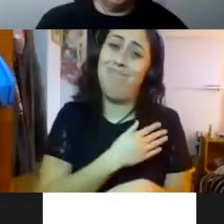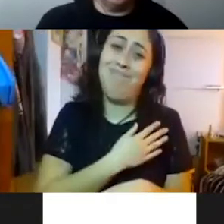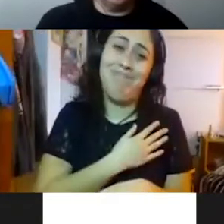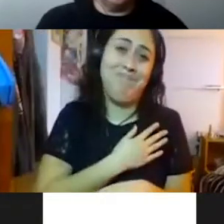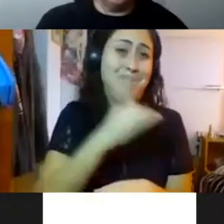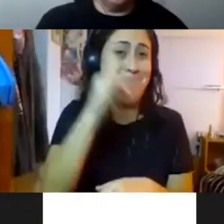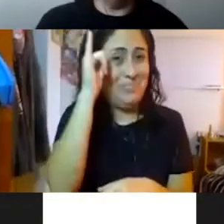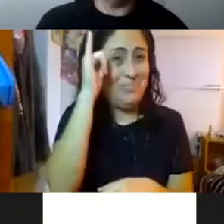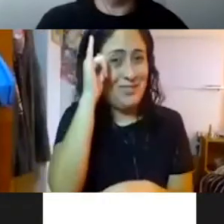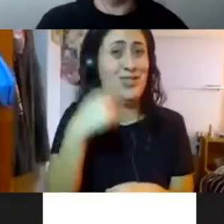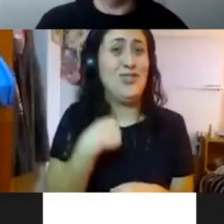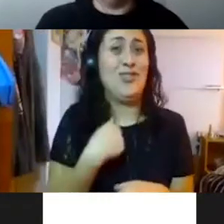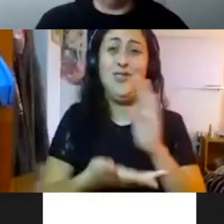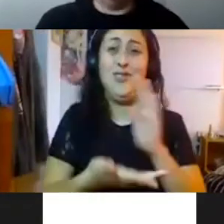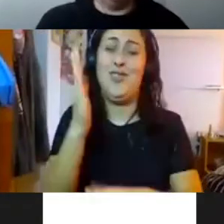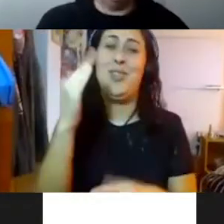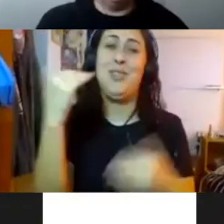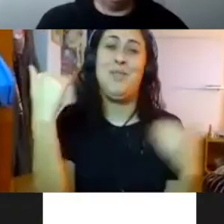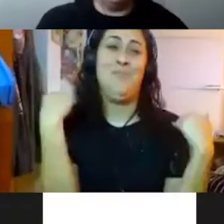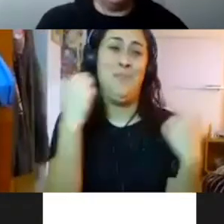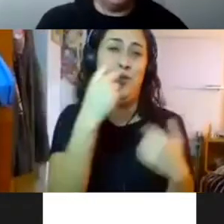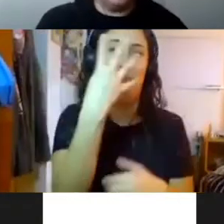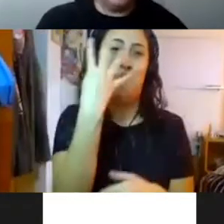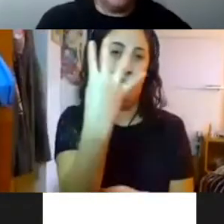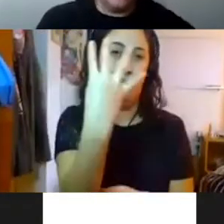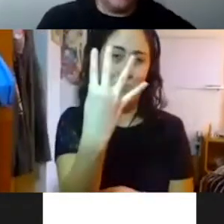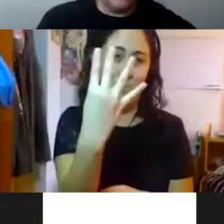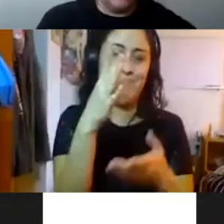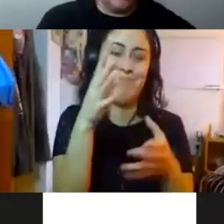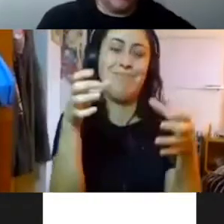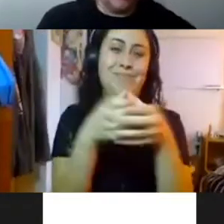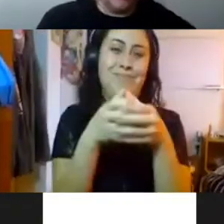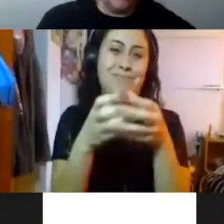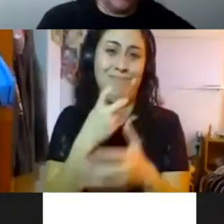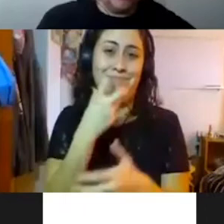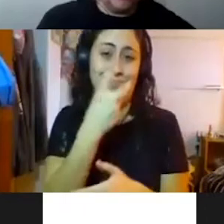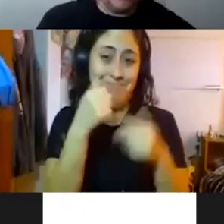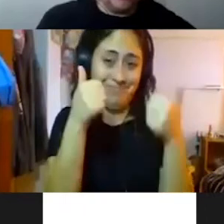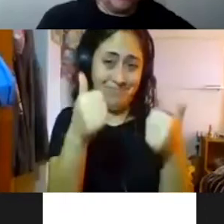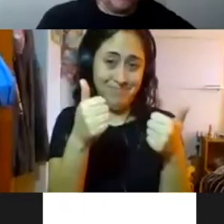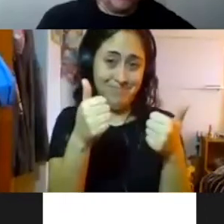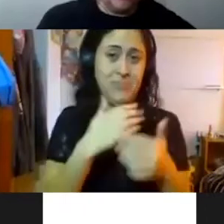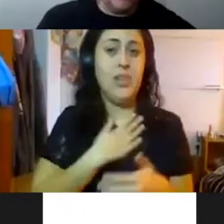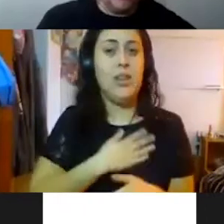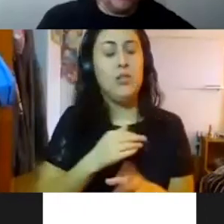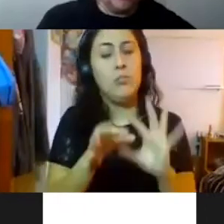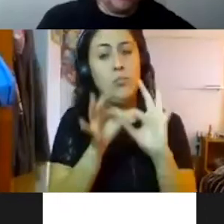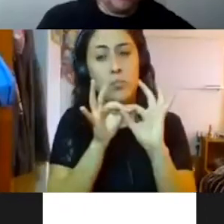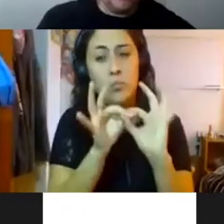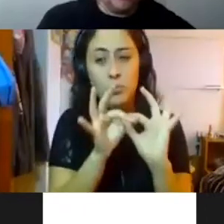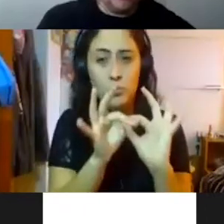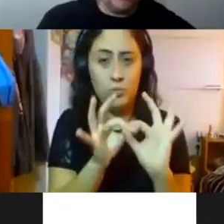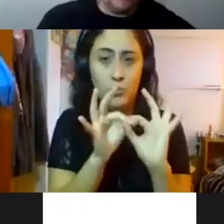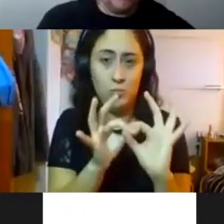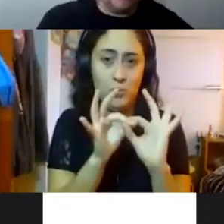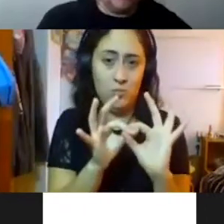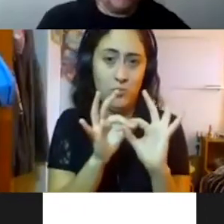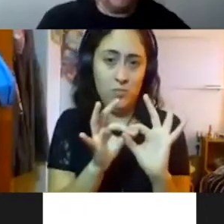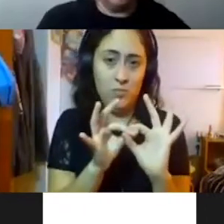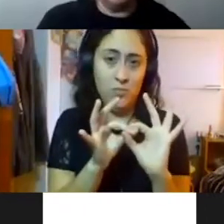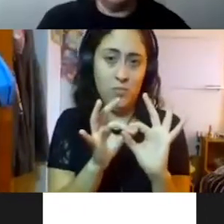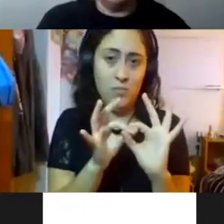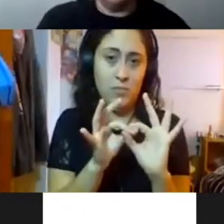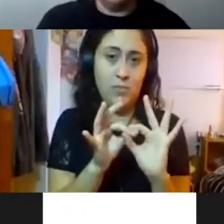a práctica 4 con área de lenguaje. Quiero agradecer mucho de